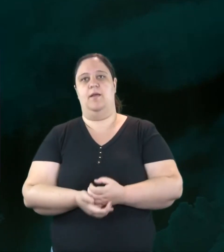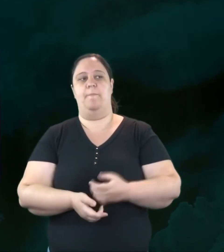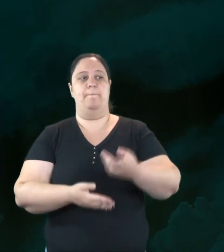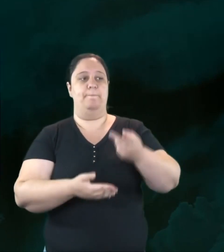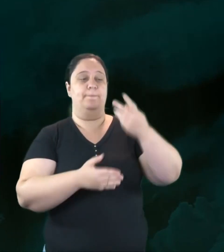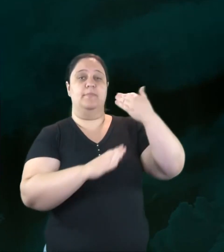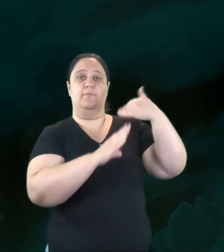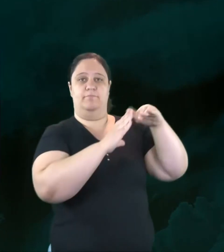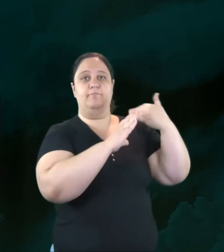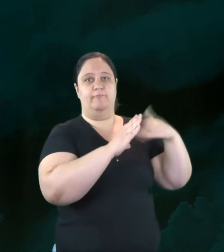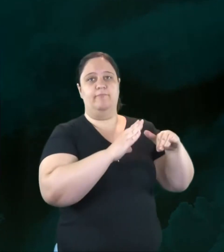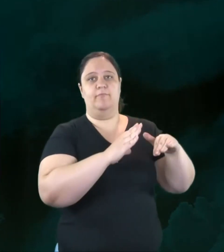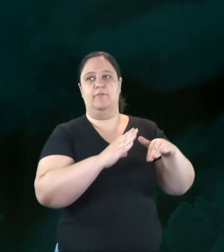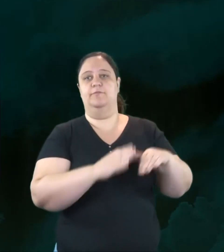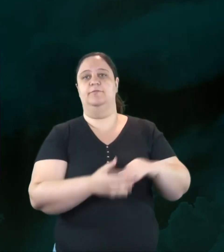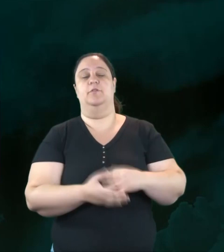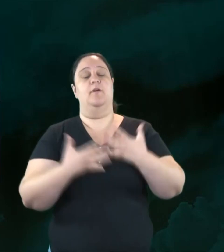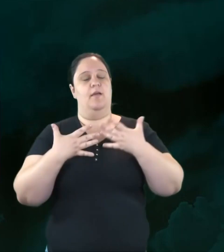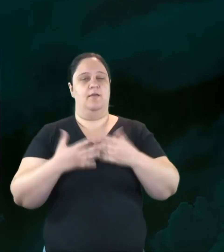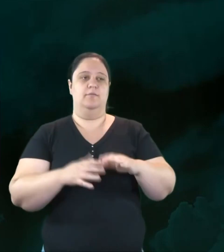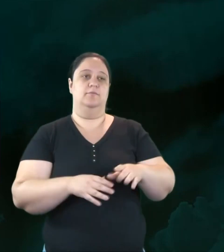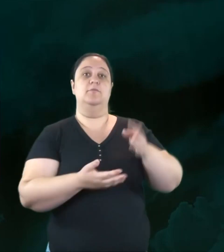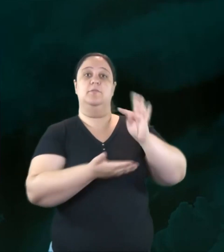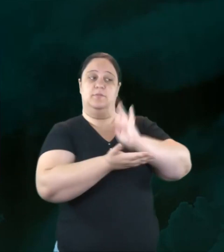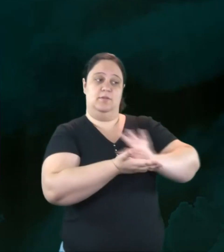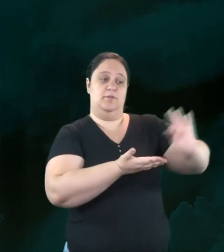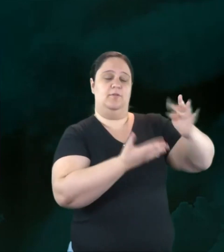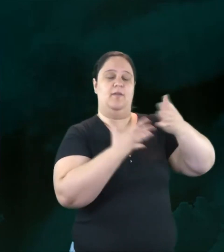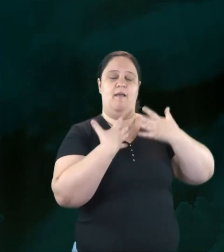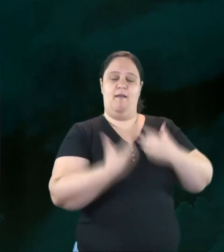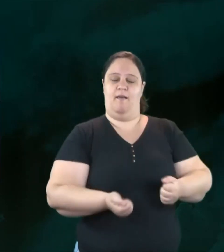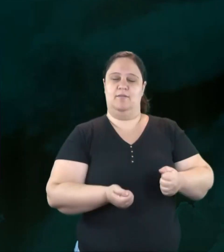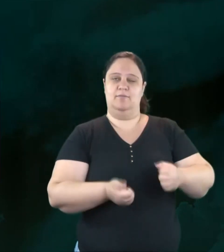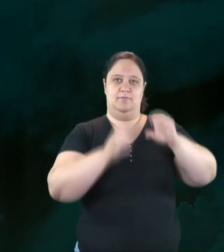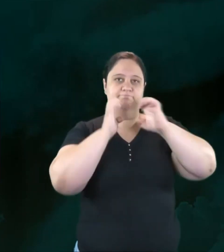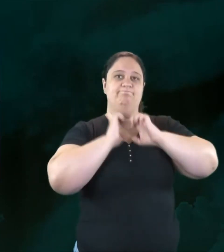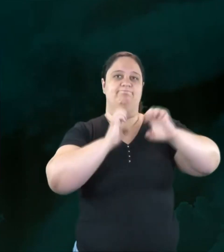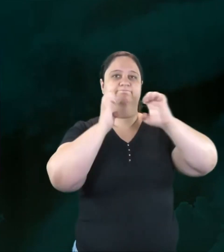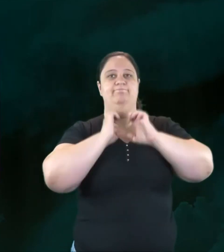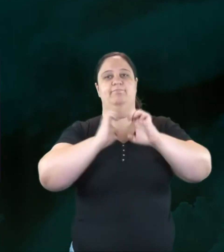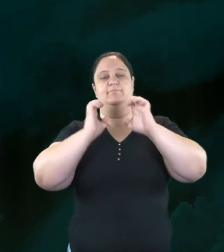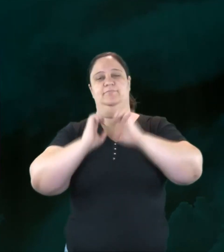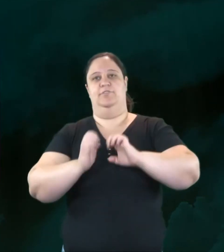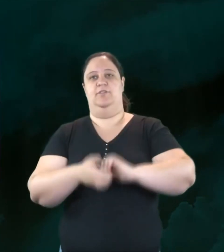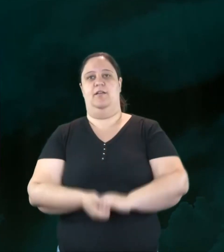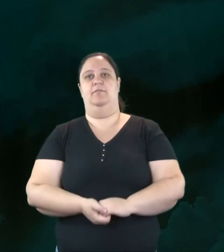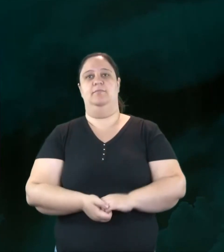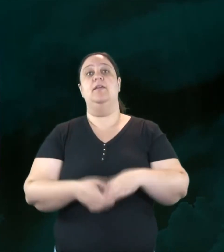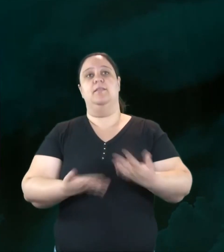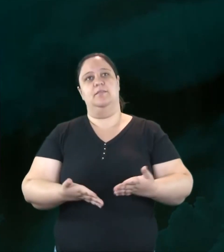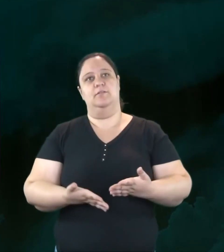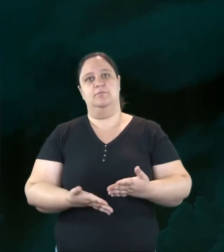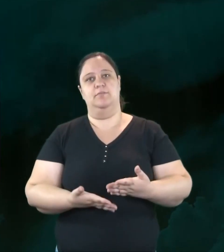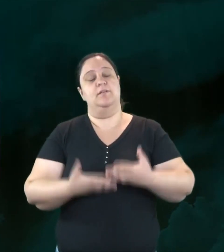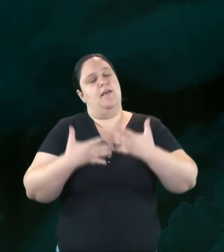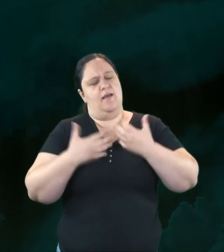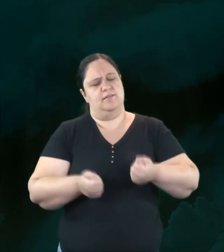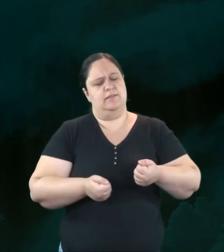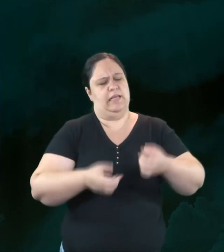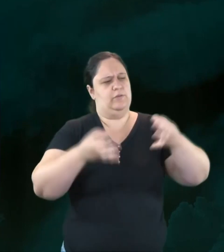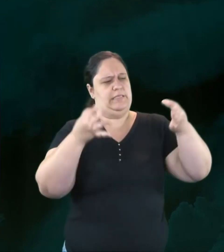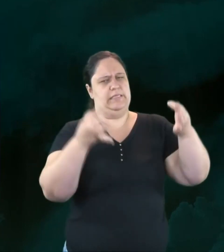receberam o Evangelho, a palavra do Evangelho. Como eles receberam a palavra do Evangelho de uma maneira muito correta,